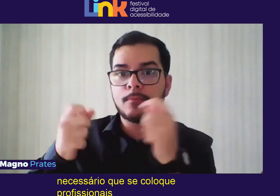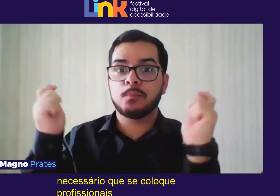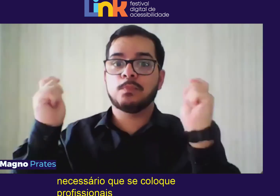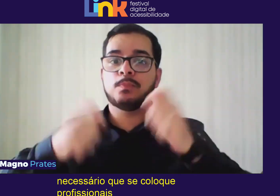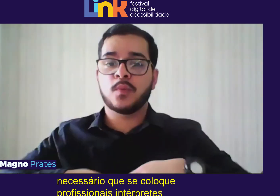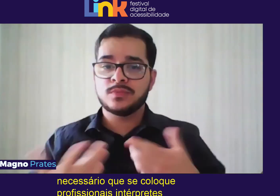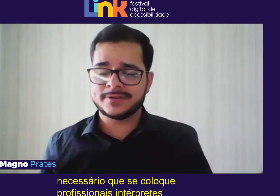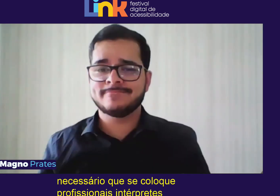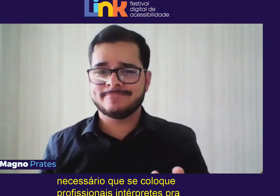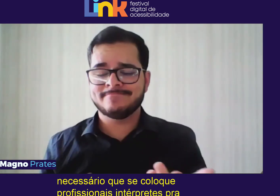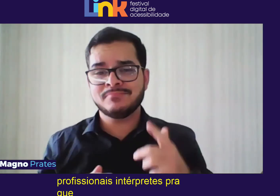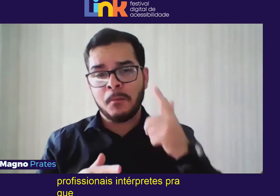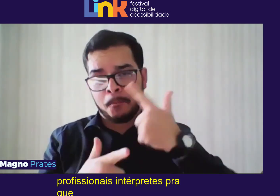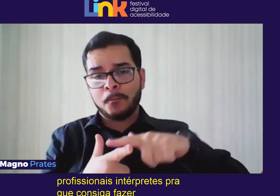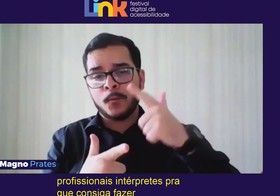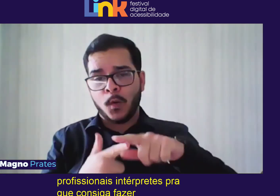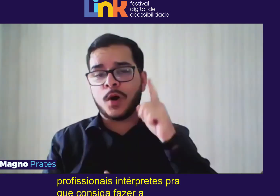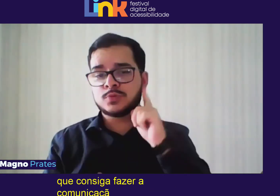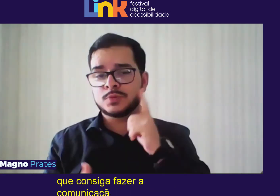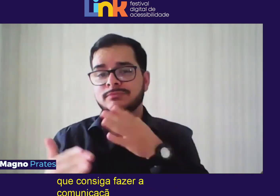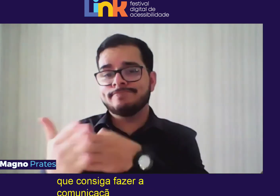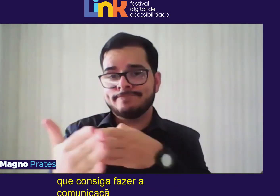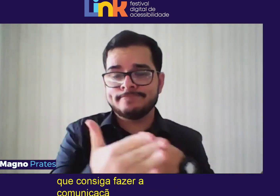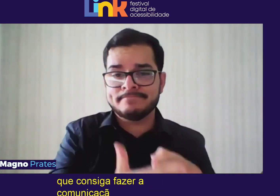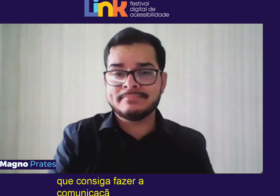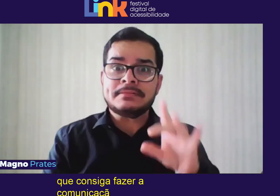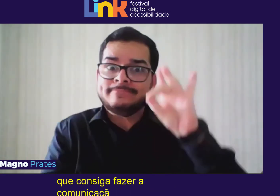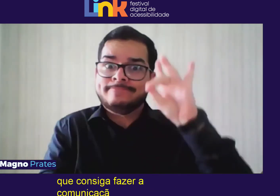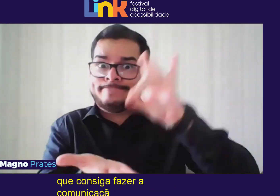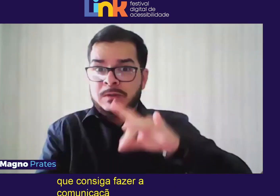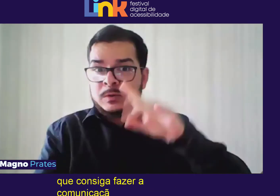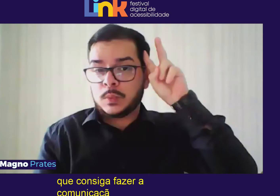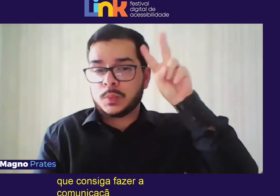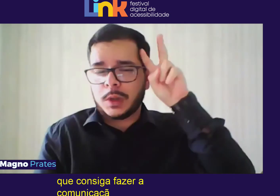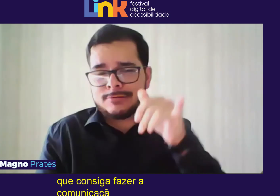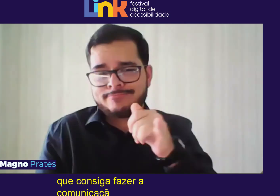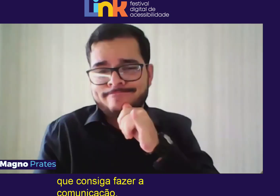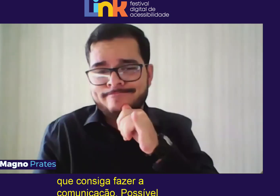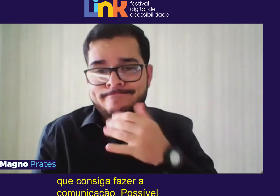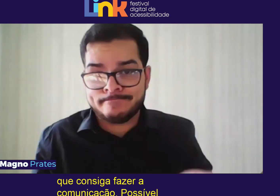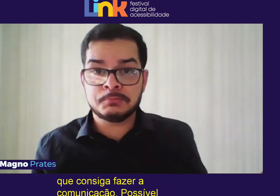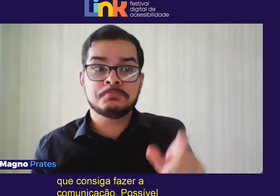comunicação. Então é muito possível que isso possa acontecer, mas é uma barreira muito grande que nós temos.